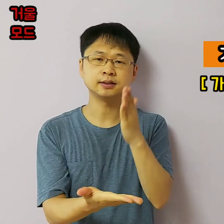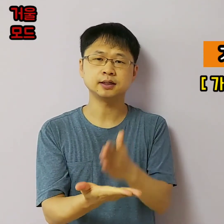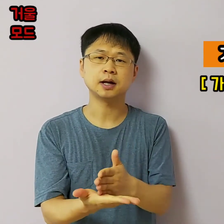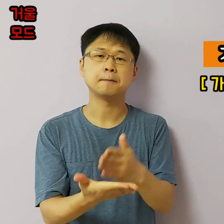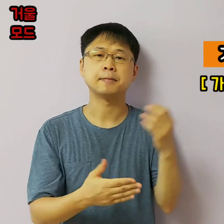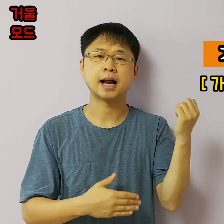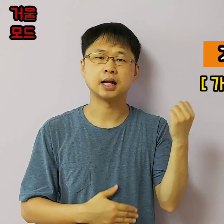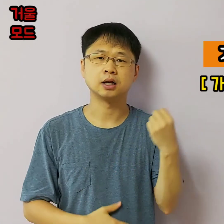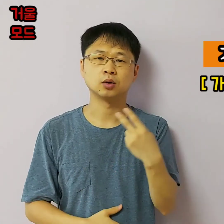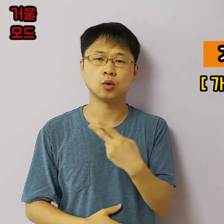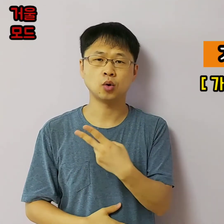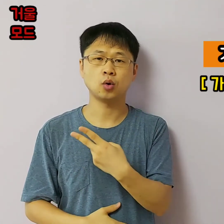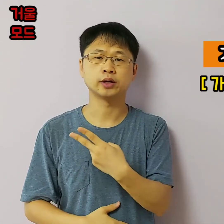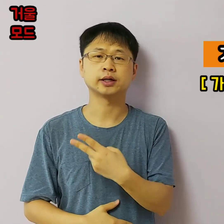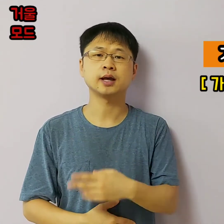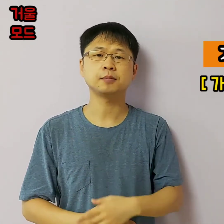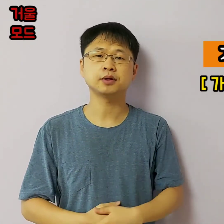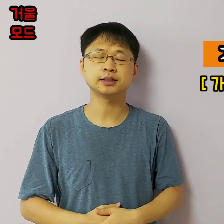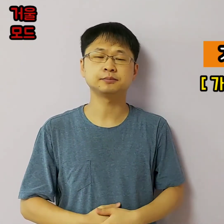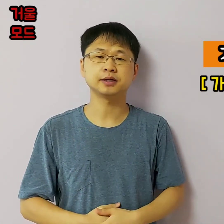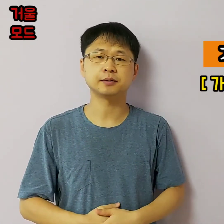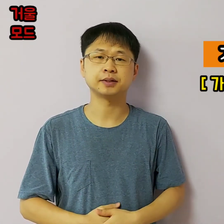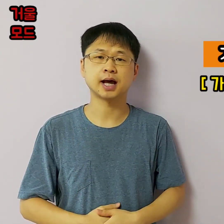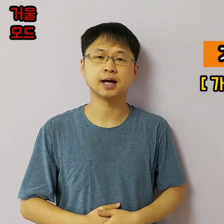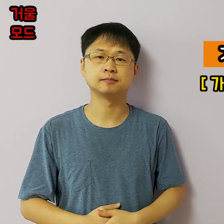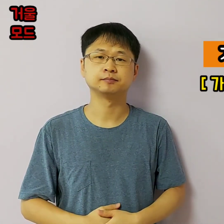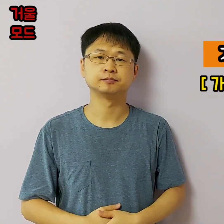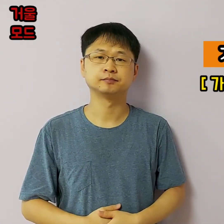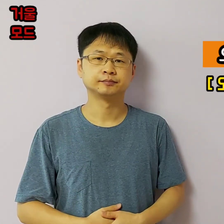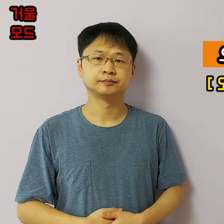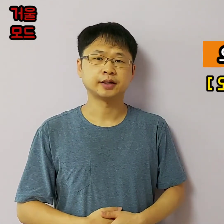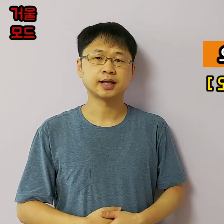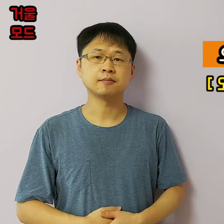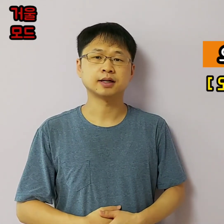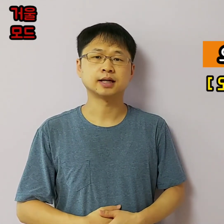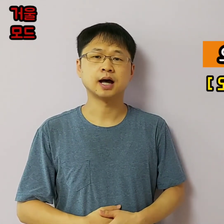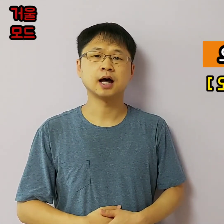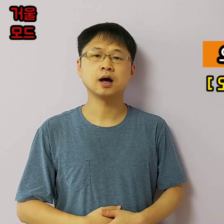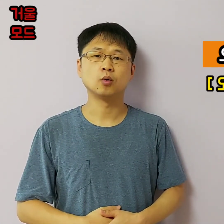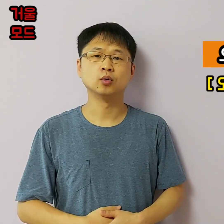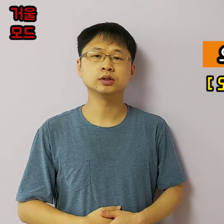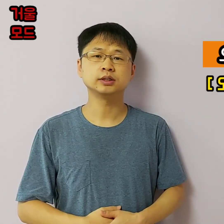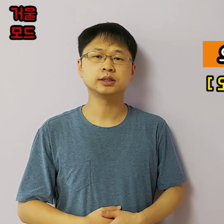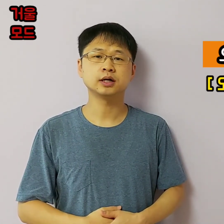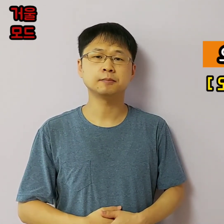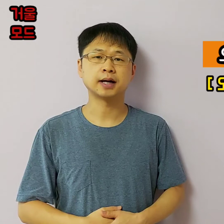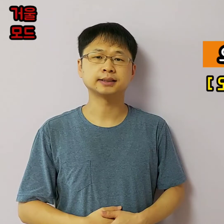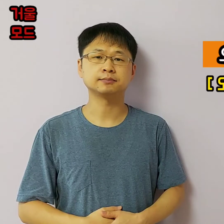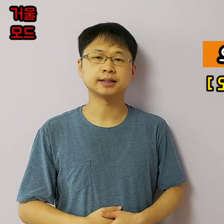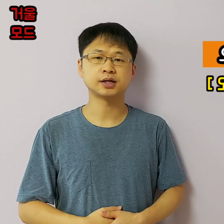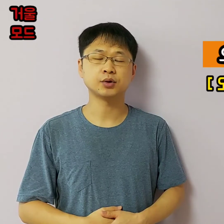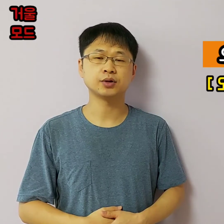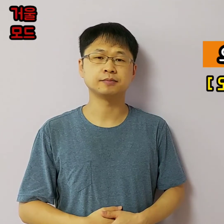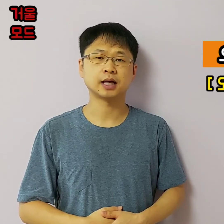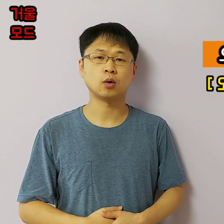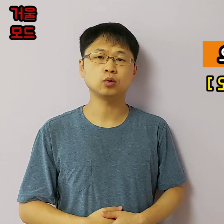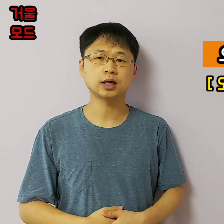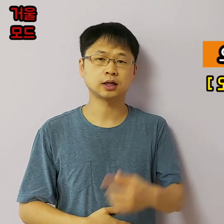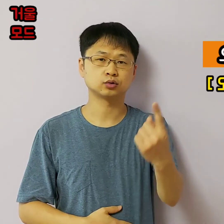잡지를 말고 이렇게 표현하시면 됩니다. 네, 다음 가사 오는 인연 막지 마세요입니다. 오다라는